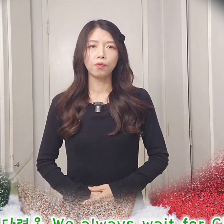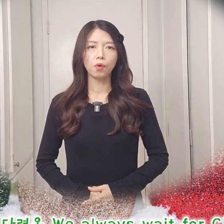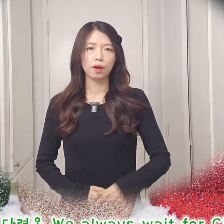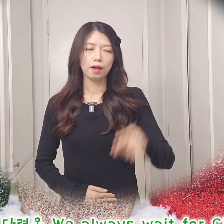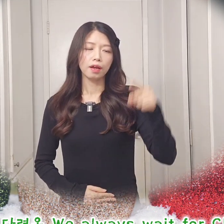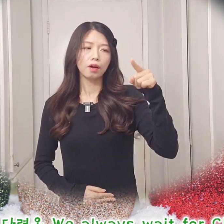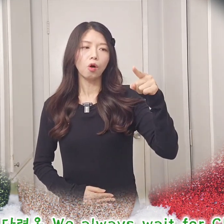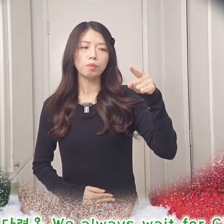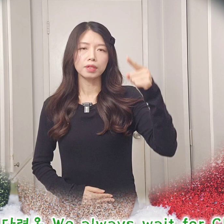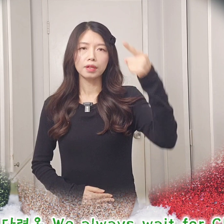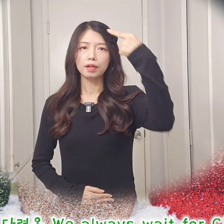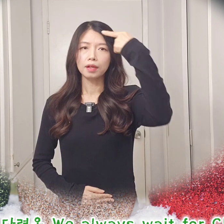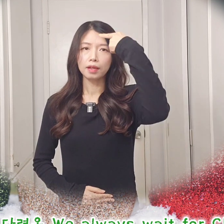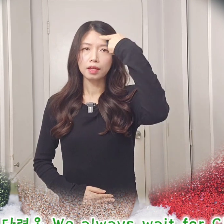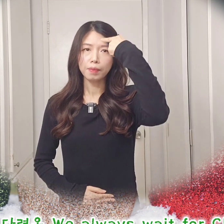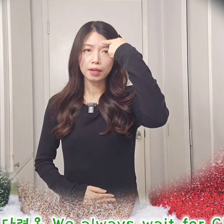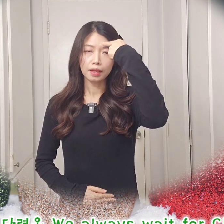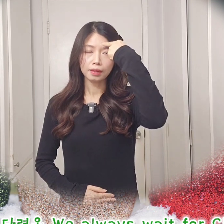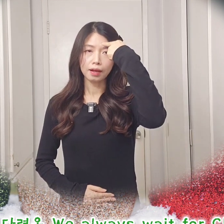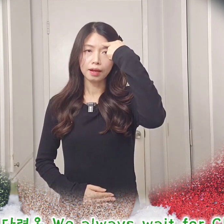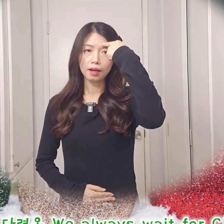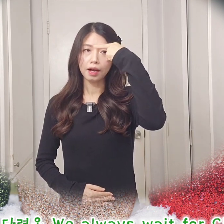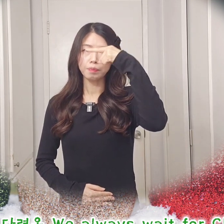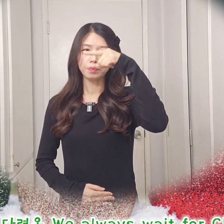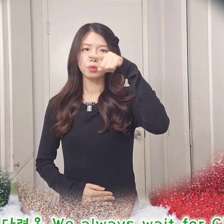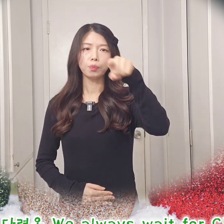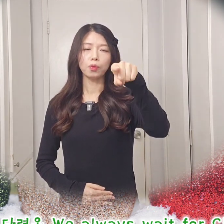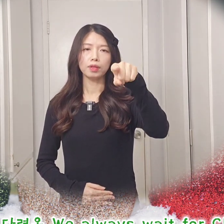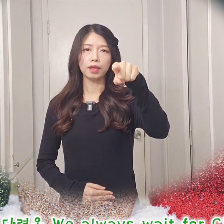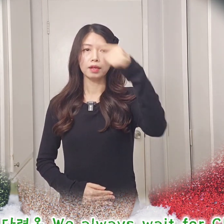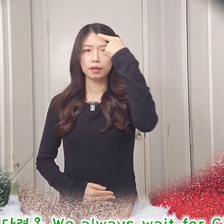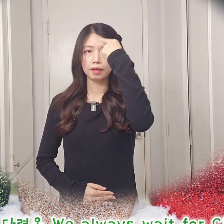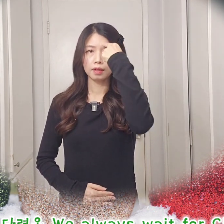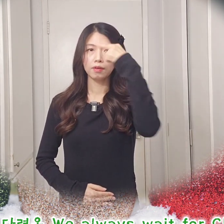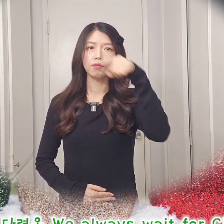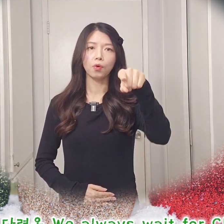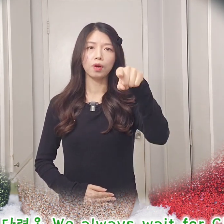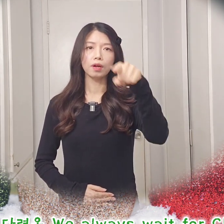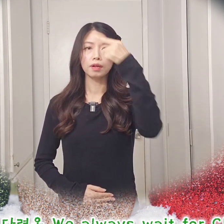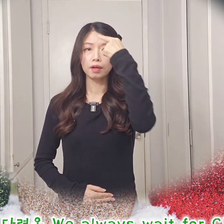for. 검지를 이마에 댔다가 앞으로 포인팅. for